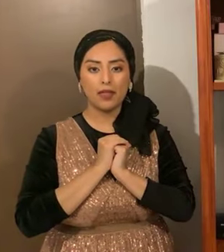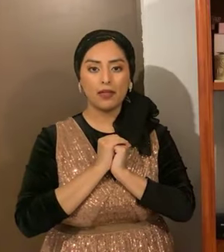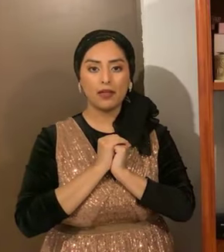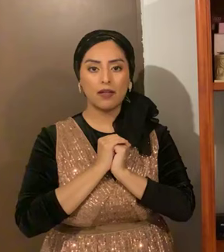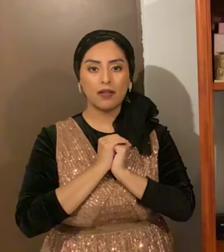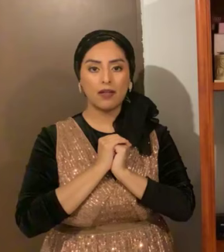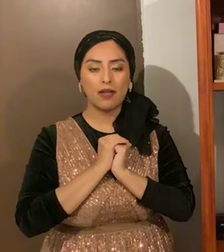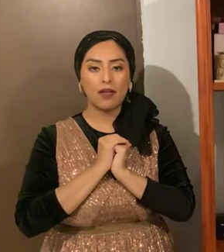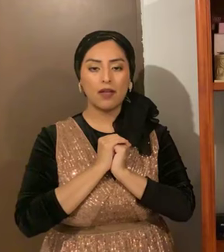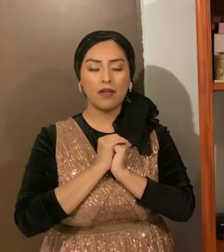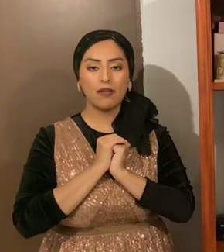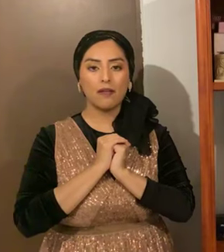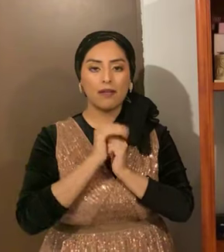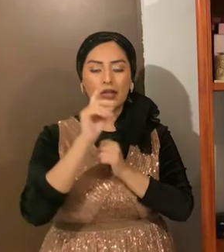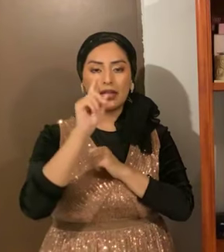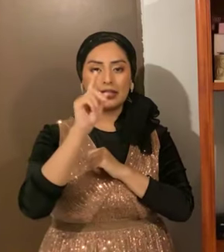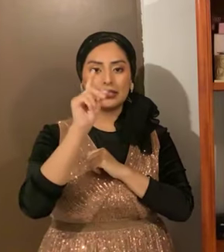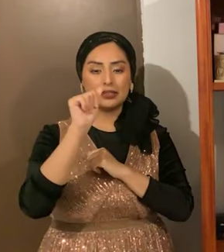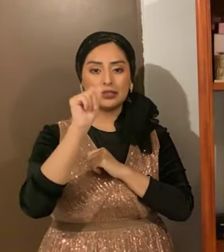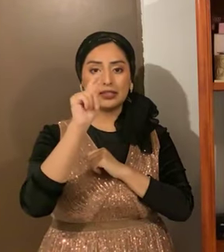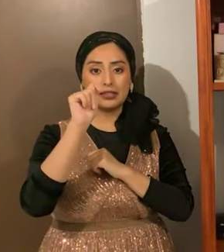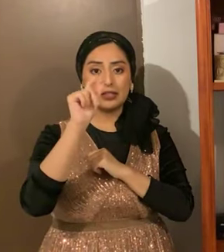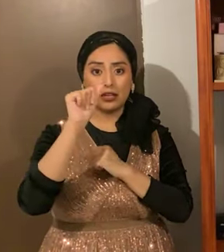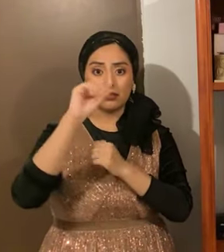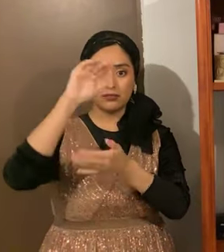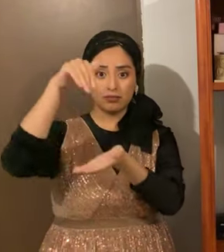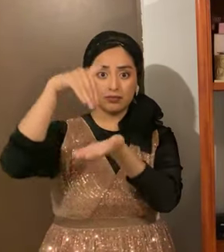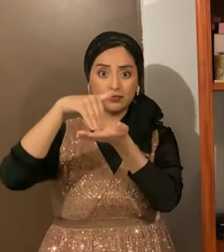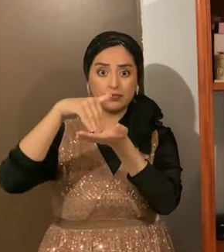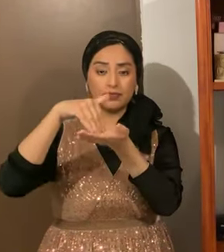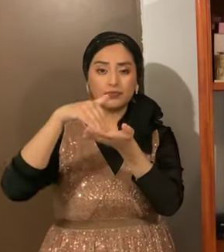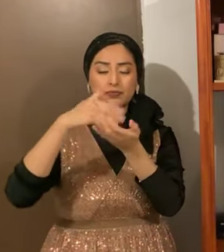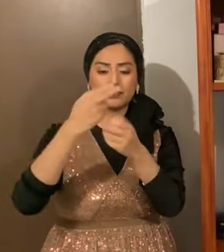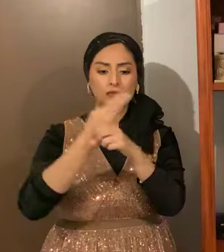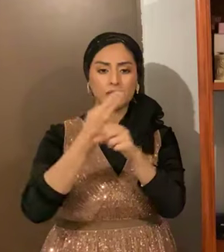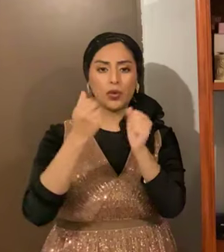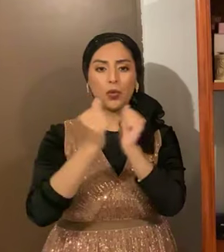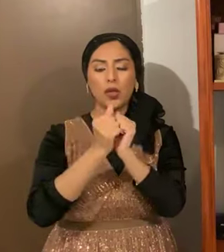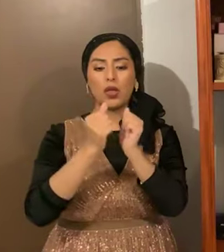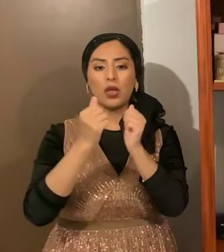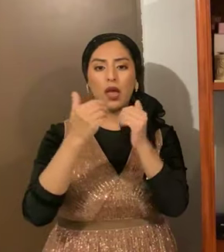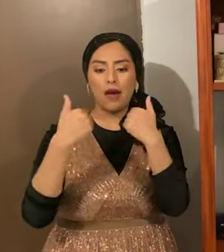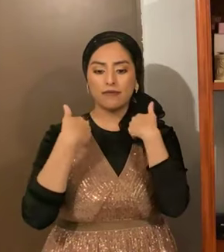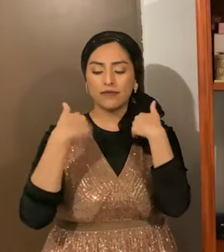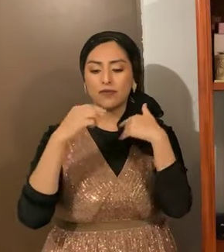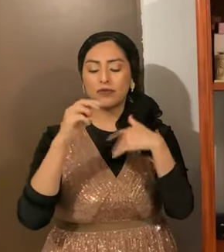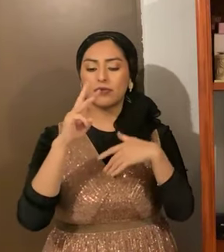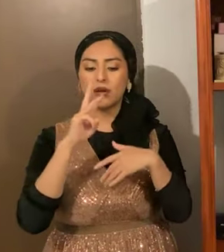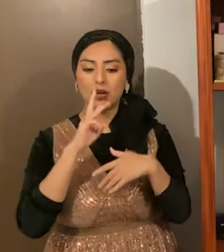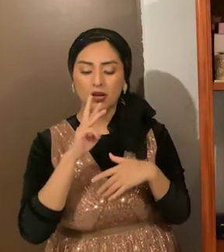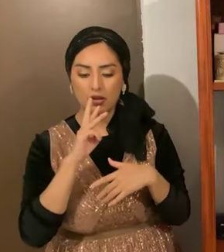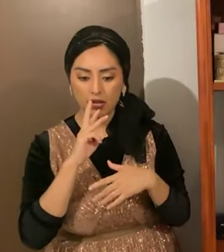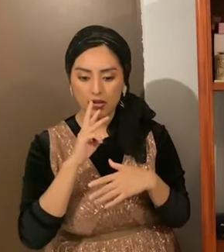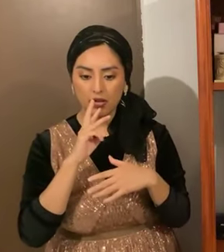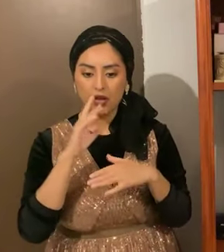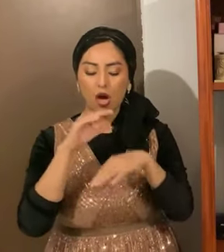Sus centros de datos. Y funcionan con agua totalmente potable,